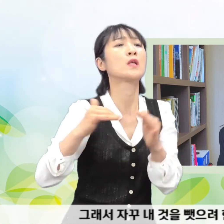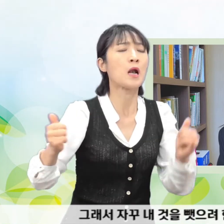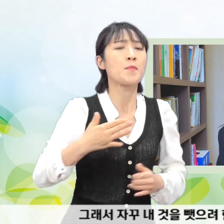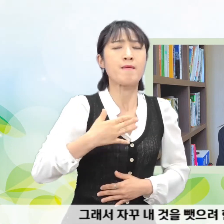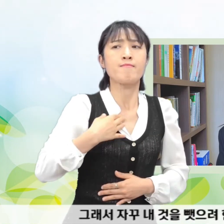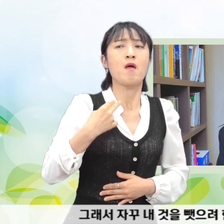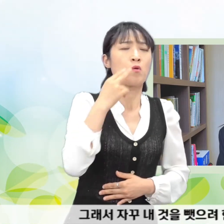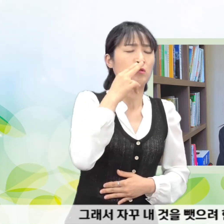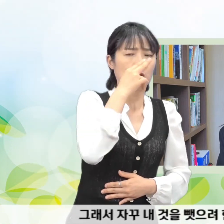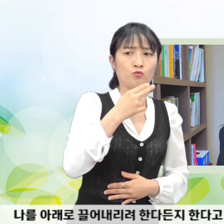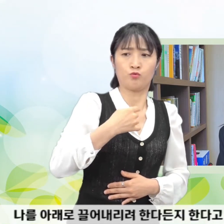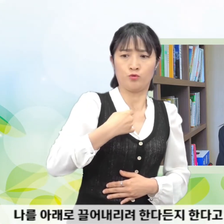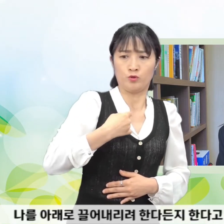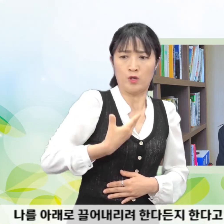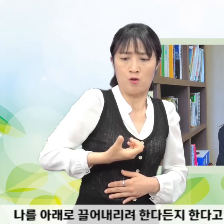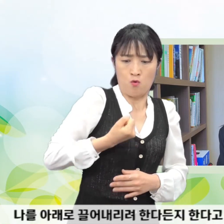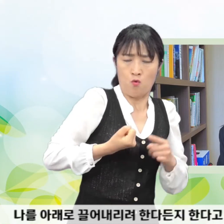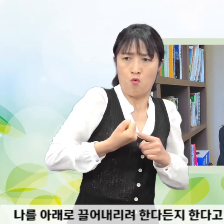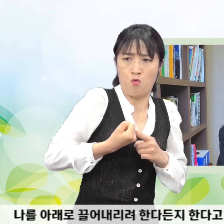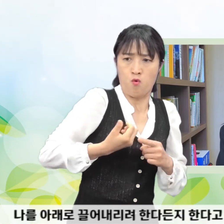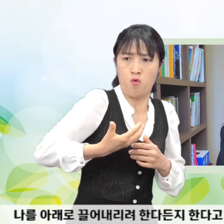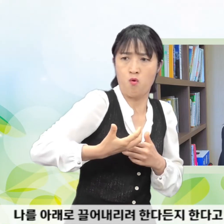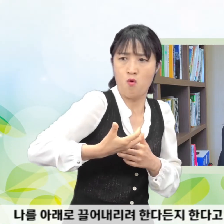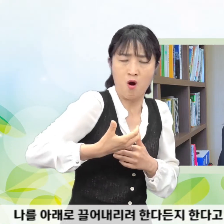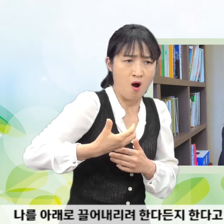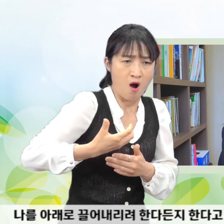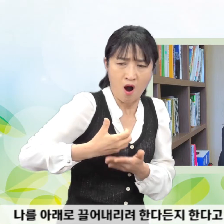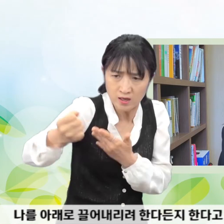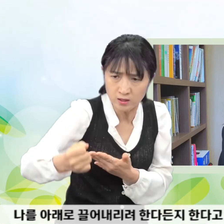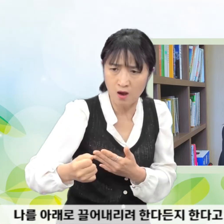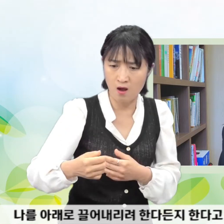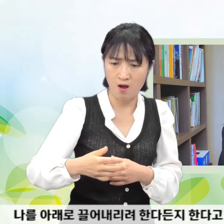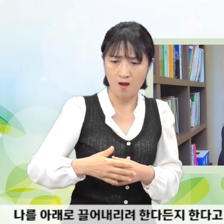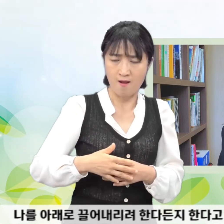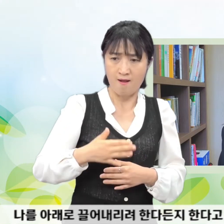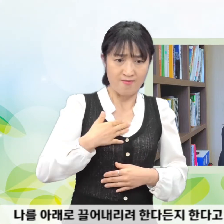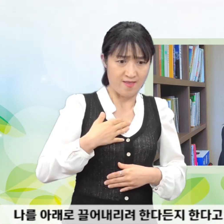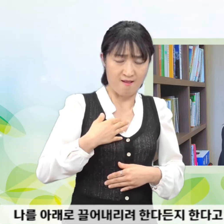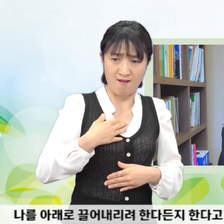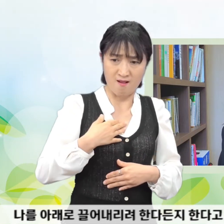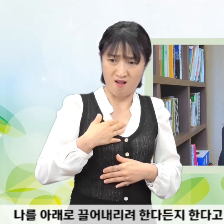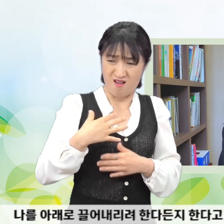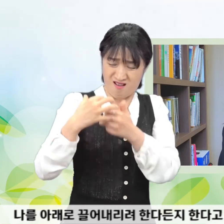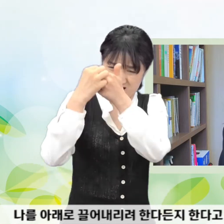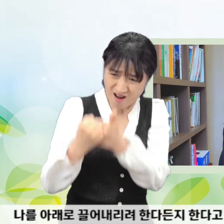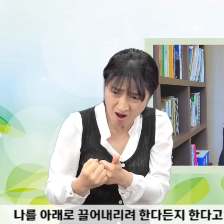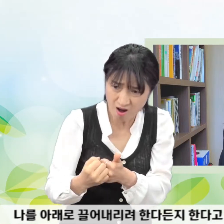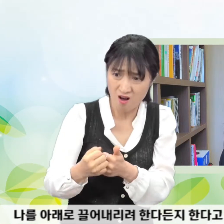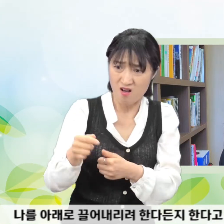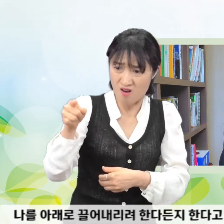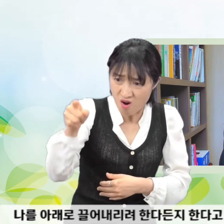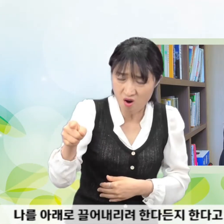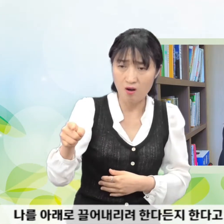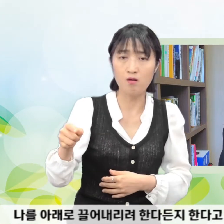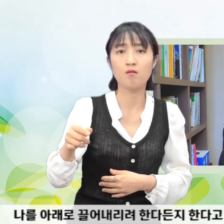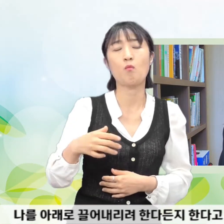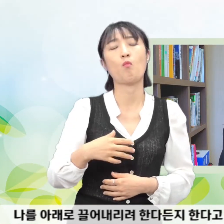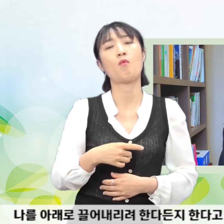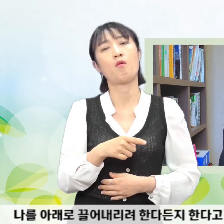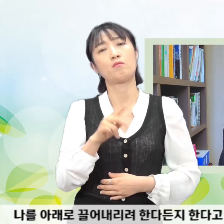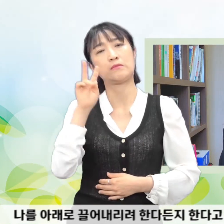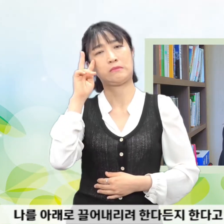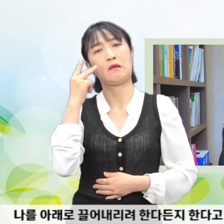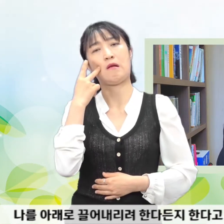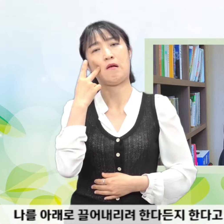거를 뺏어가려고 한다든지 나를 아래로 떨어뜨리려고 한다든지 그런다라고 이제 생각하는